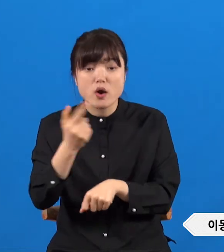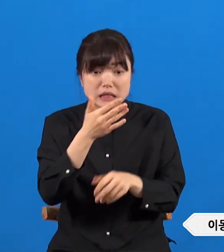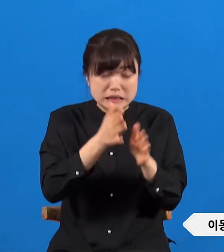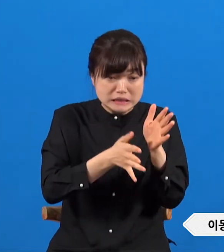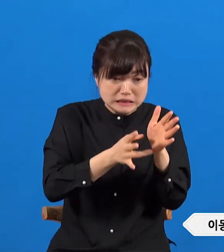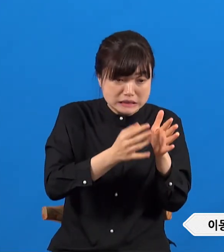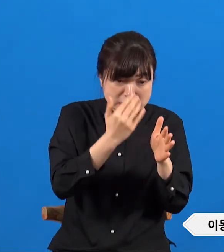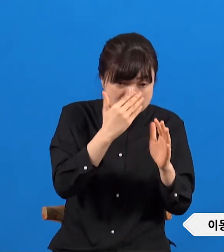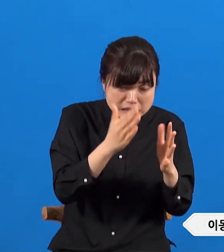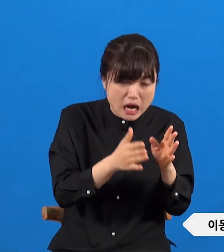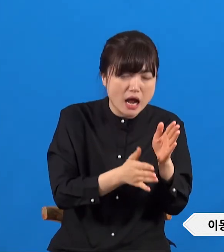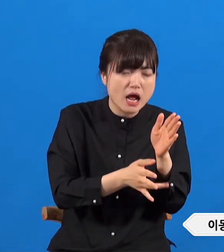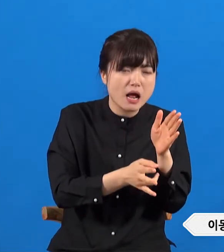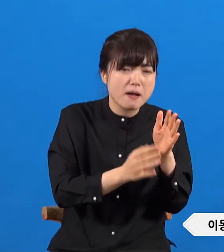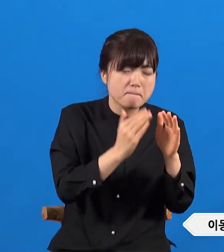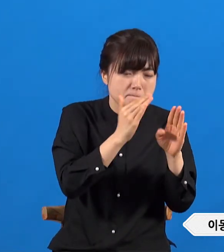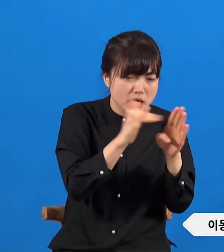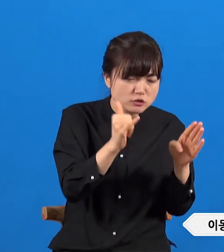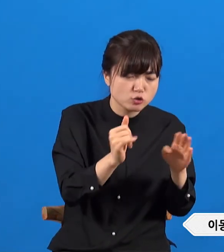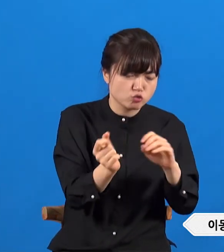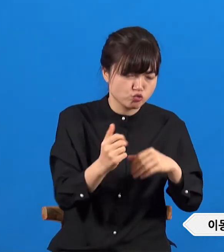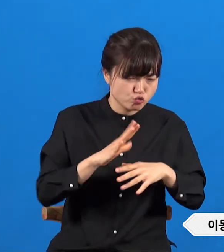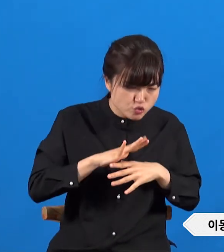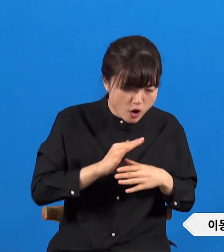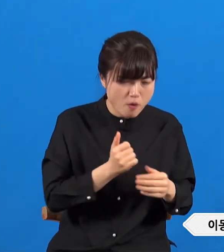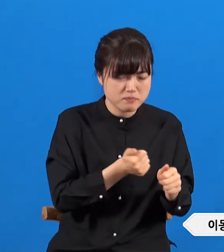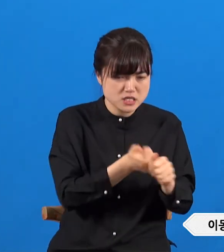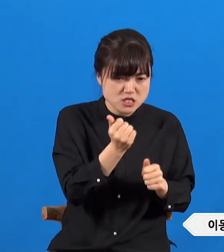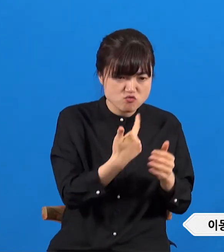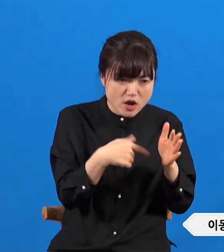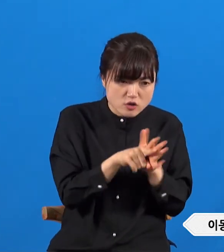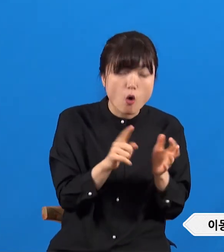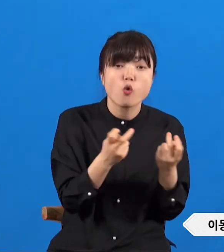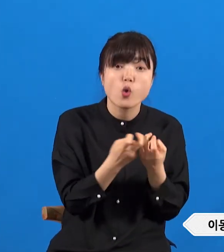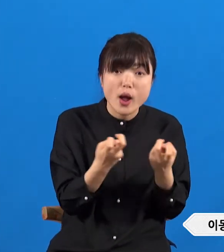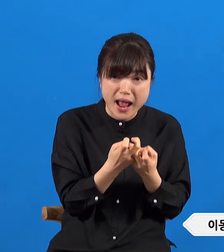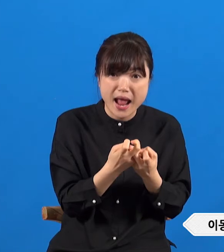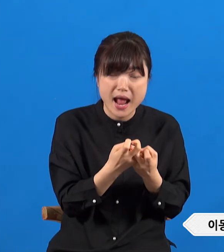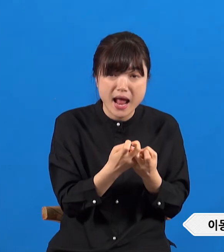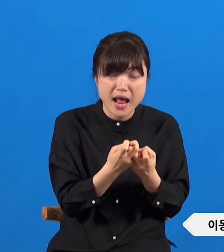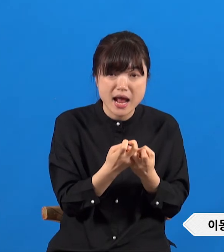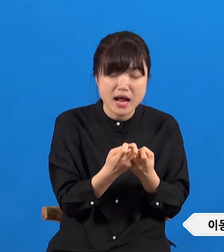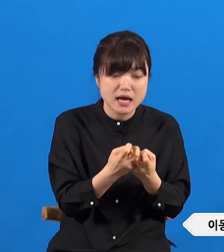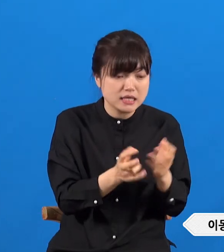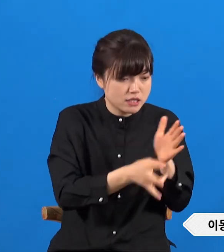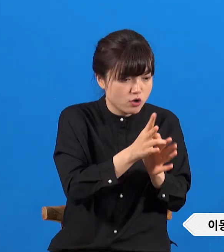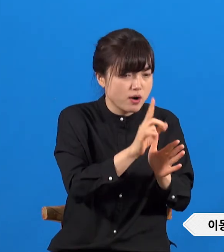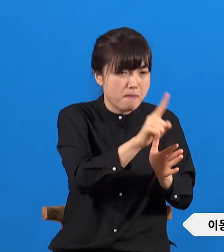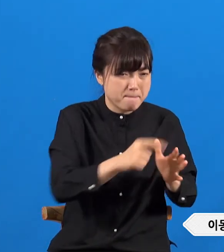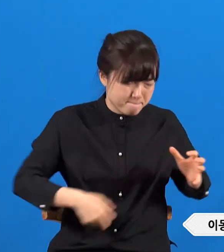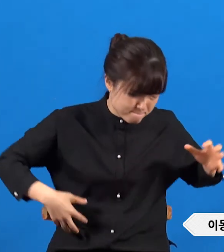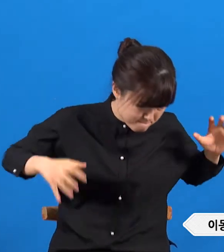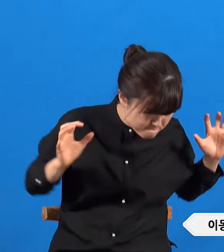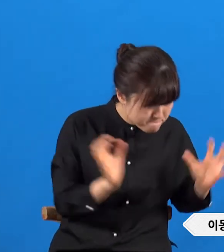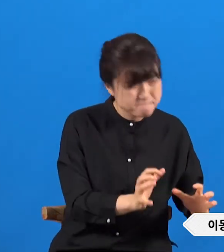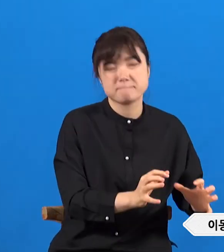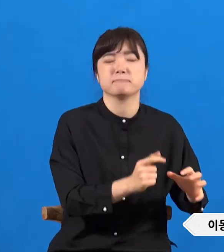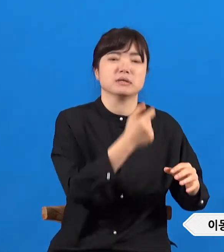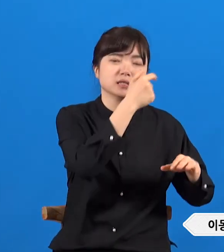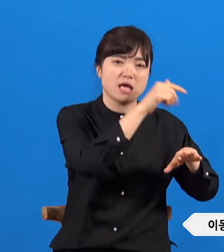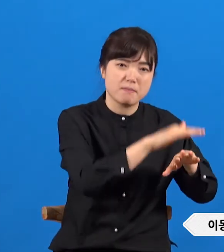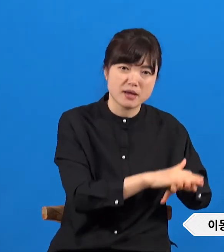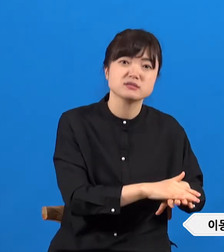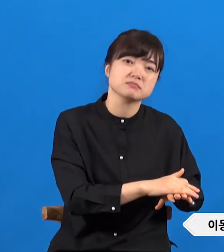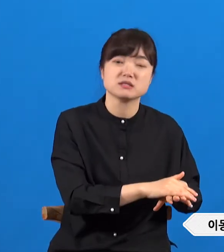백성들이 두려움을 극복하기 위해서 한 일이 무엇이었을까요? 예루살렘에 그들이 한 마음으로 모였어요.